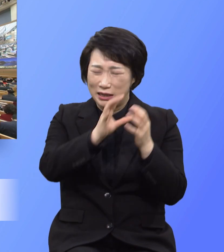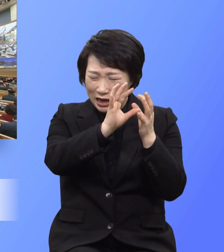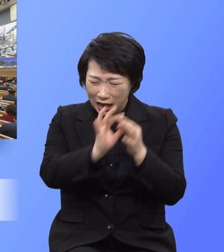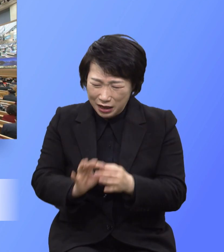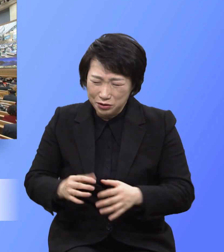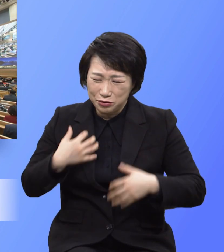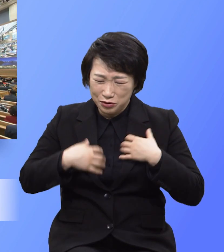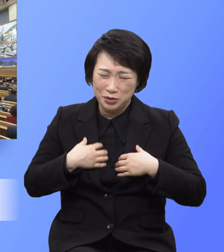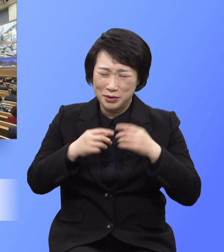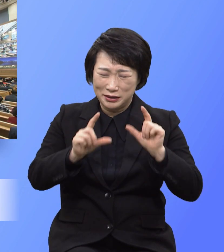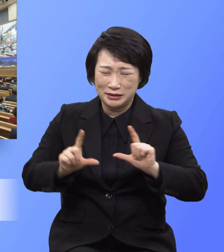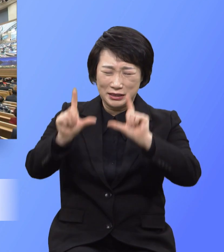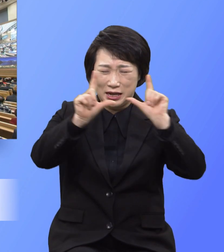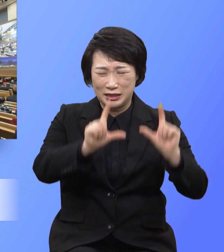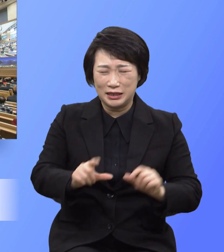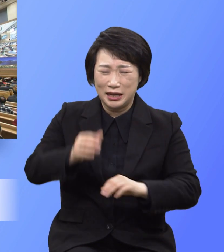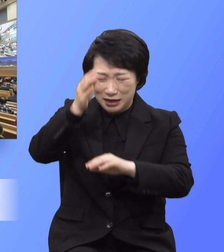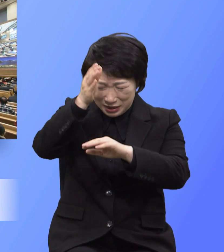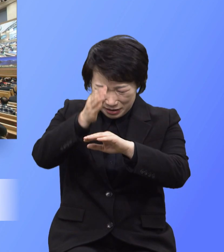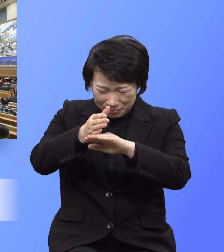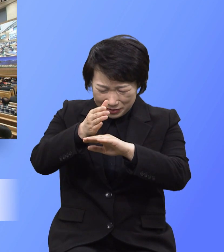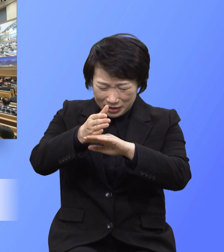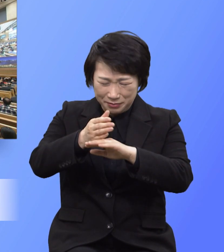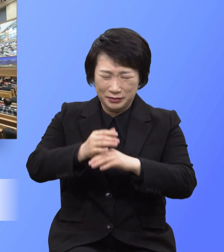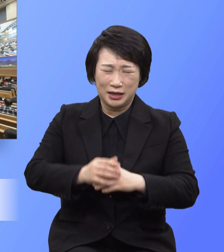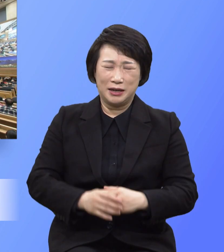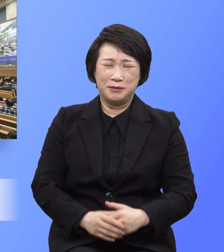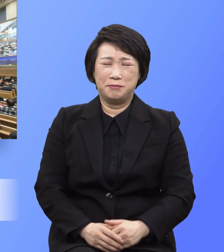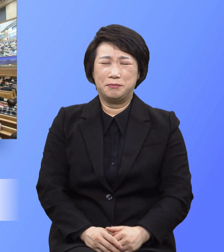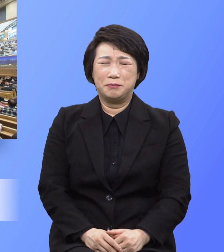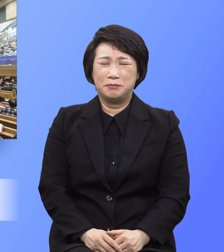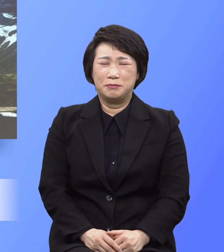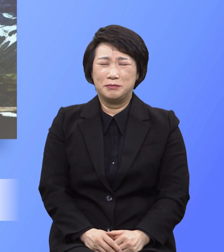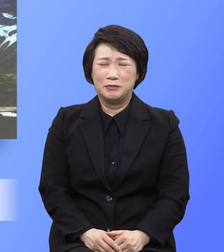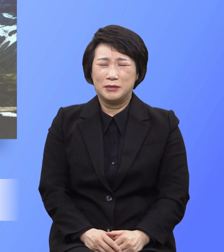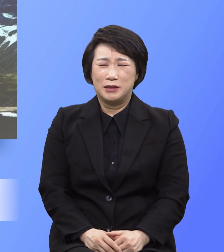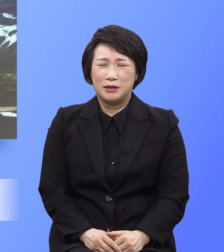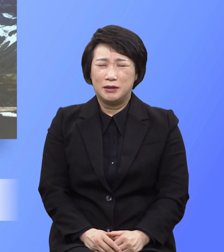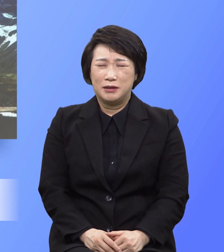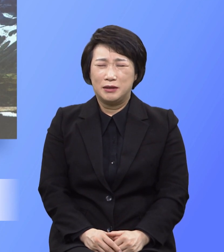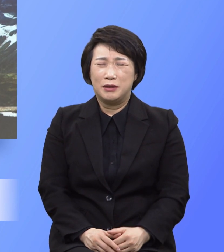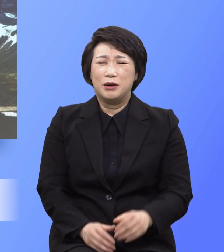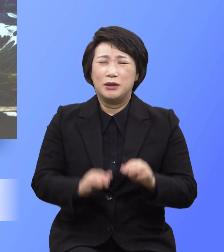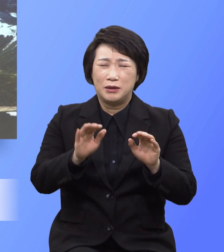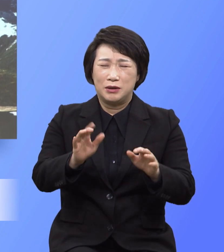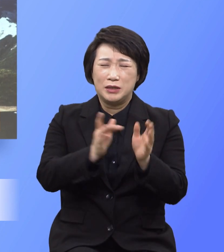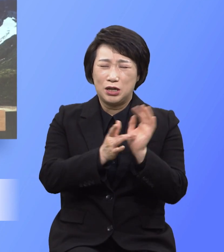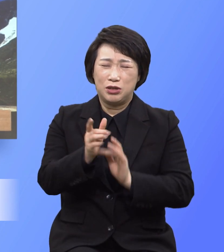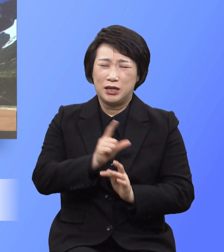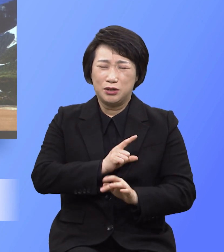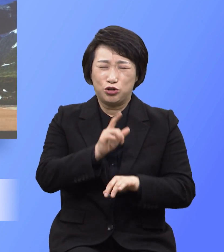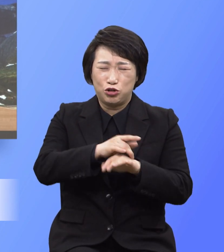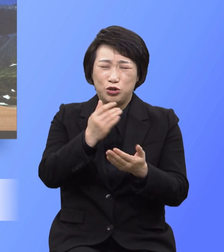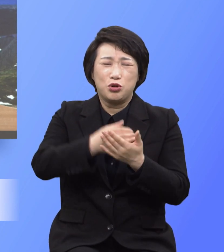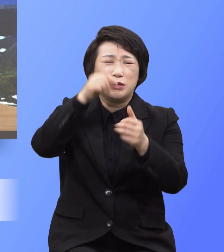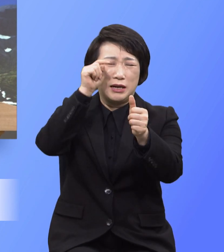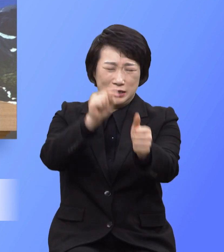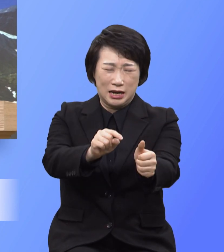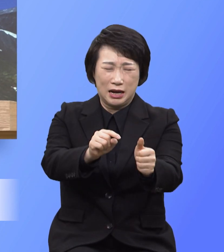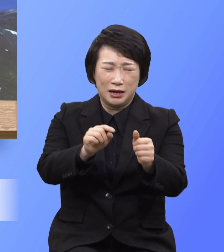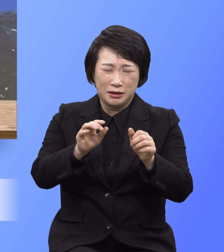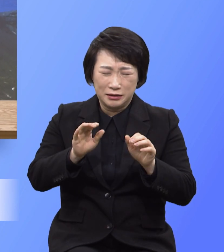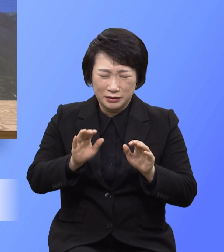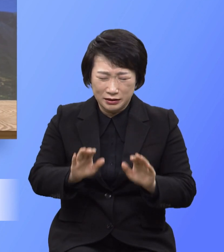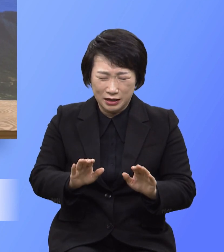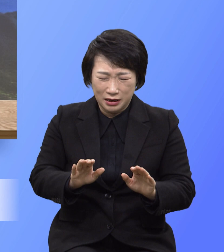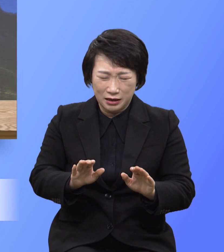끝없이 누리며 살게 하심을 감사케 하옵소서. 내 이름으로 귀신 쫓아내라.